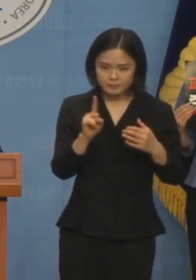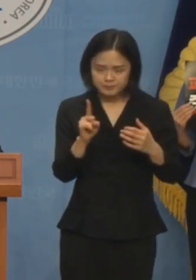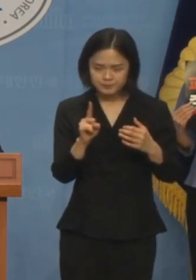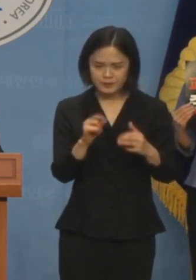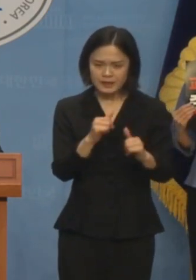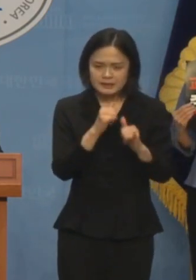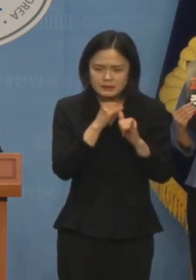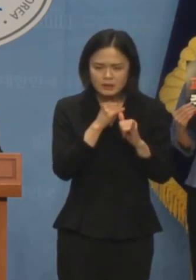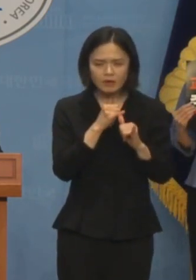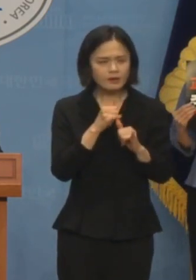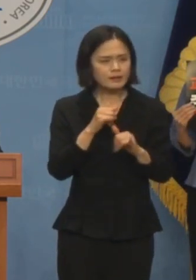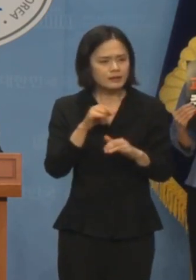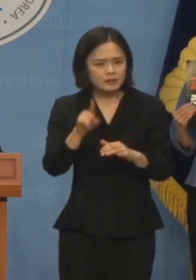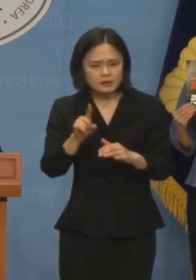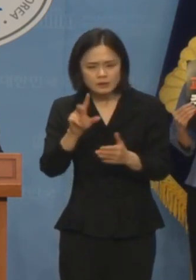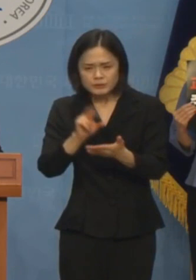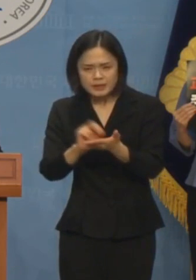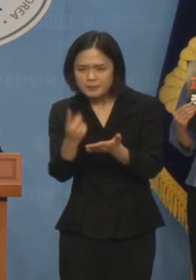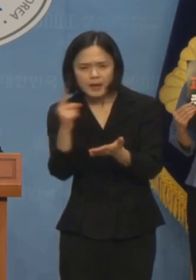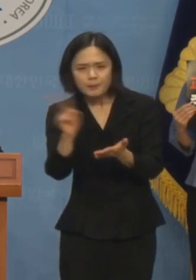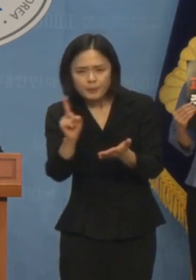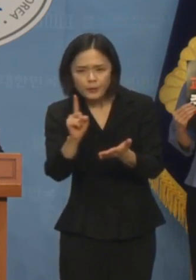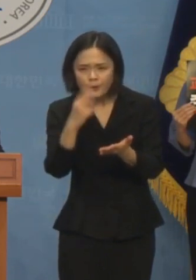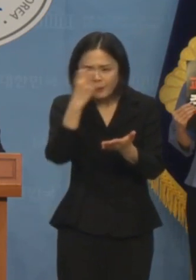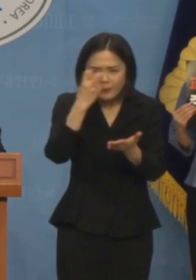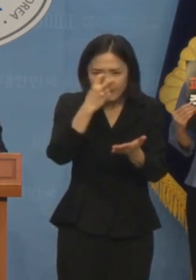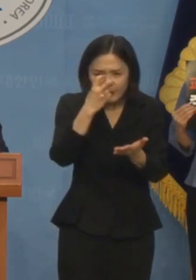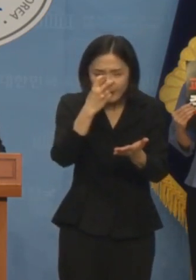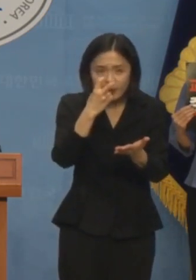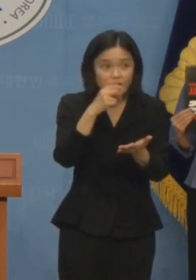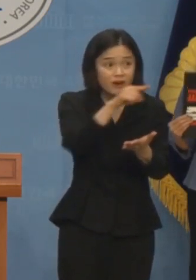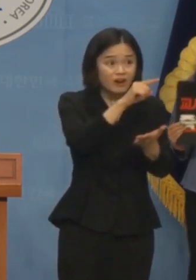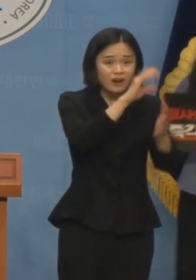하는 거의 불가능에 가까운 어려움도 있었습니다.